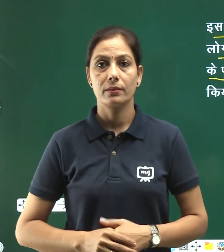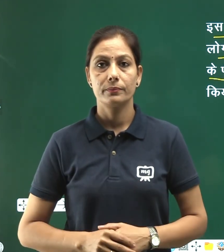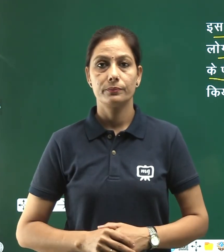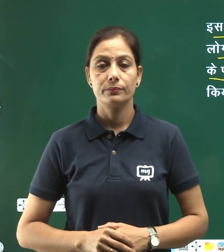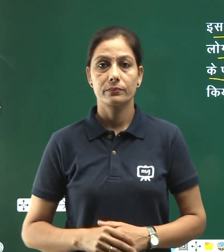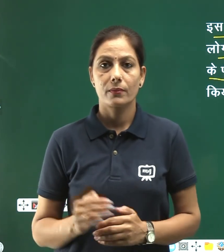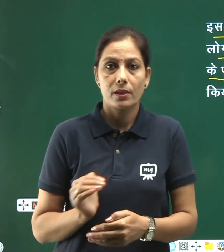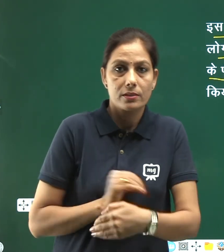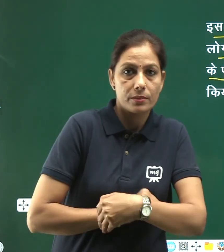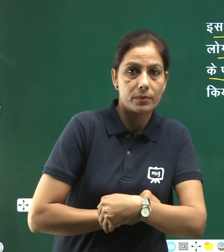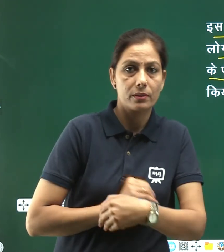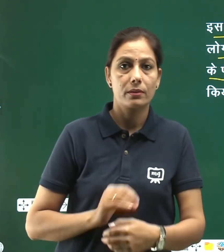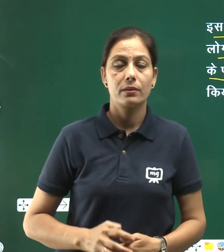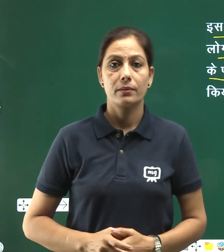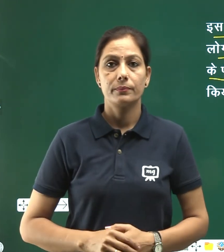छिपी